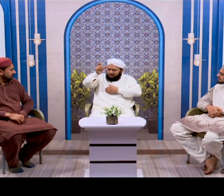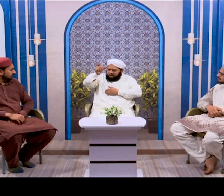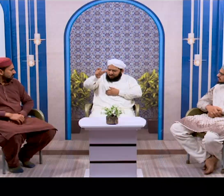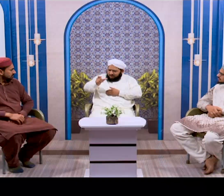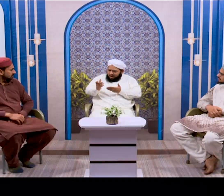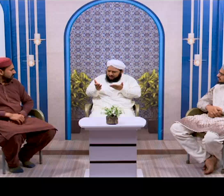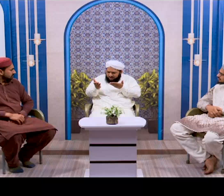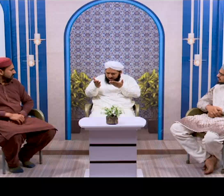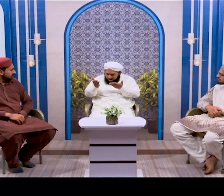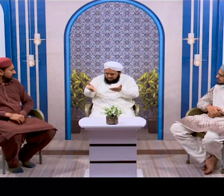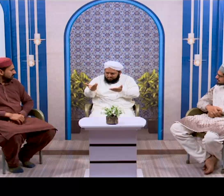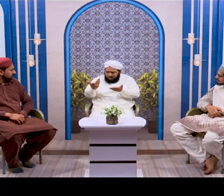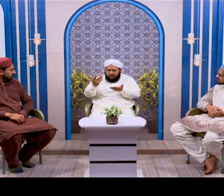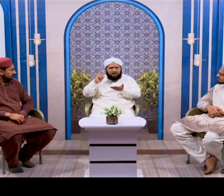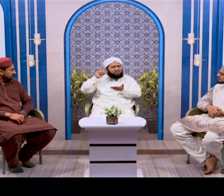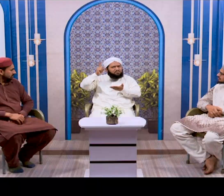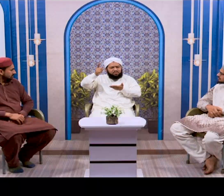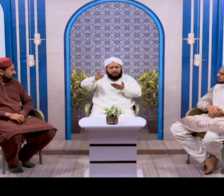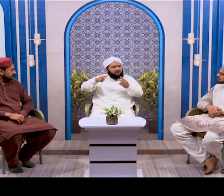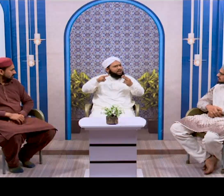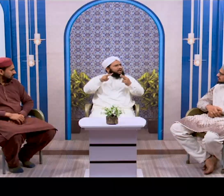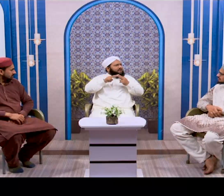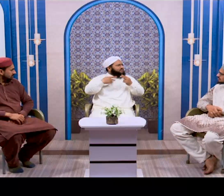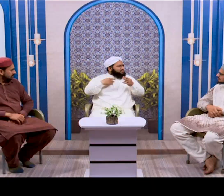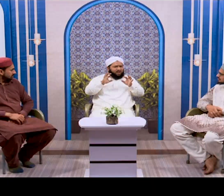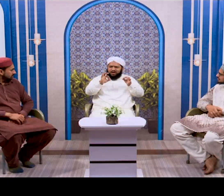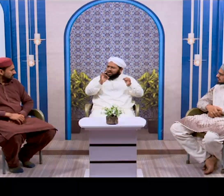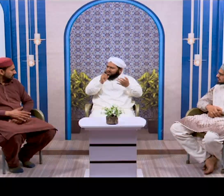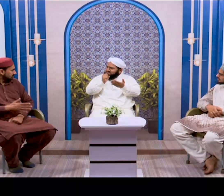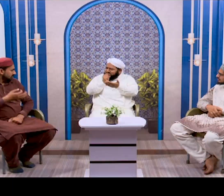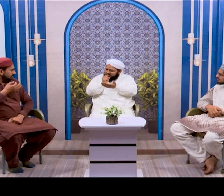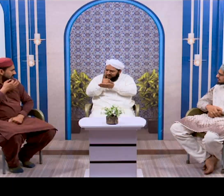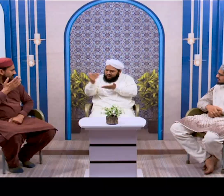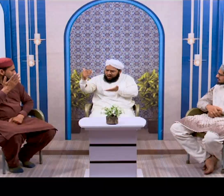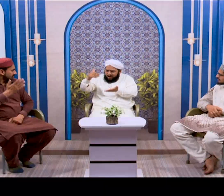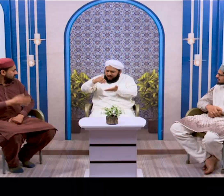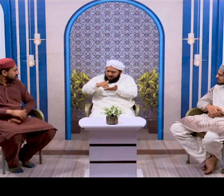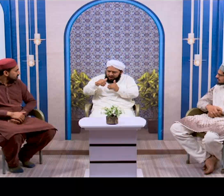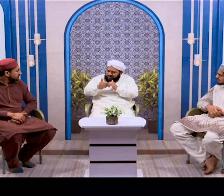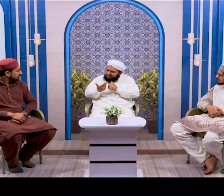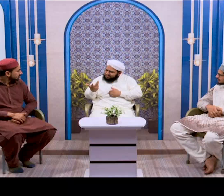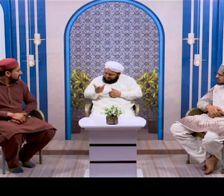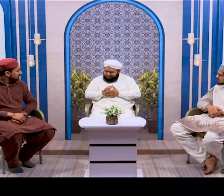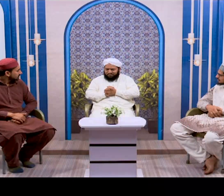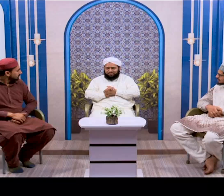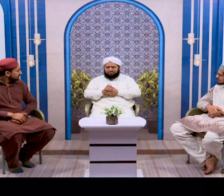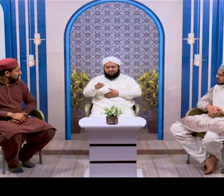اللہ علیہ وآلہ وصحبہ وسلم، آپ کو کبھی اس محلے میں نہیں دیکھا، آج آپ یہاں کیسے تشریف